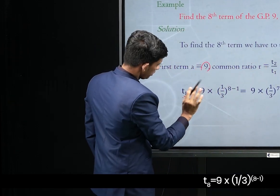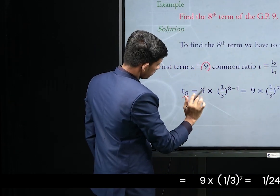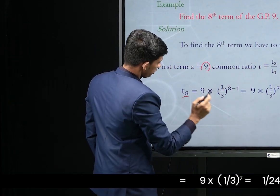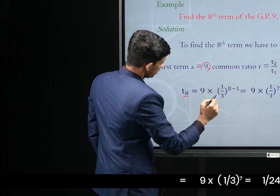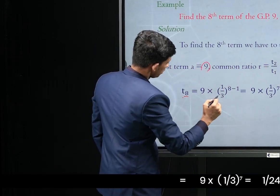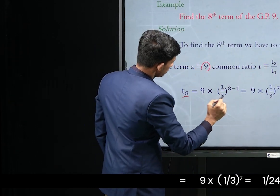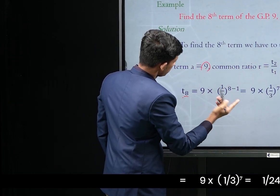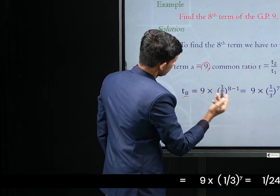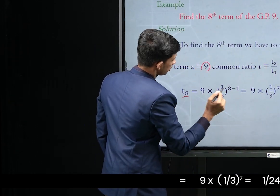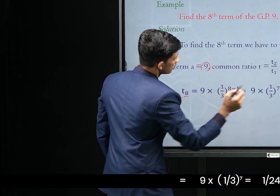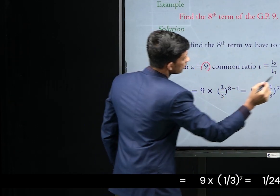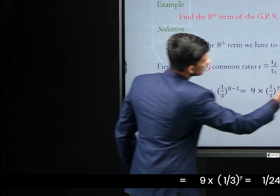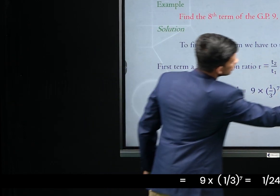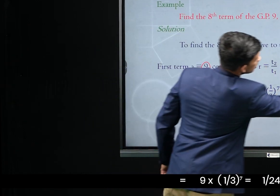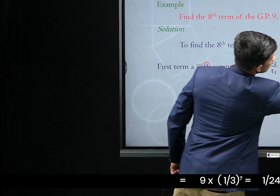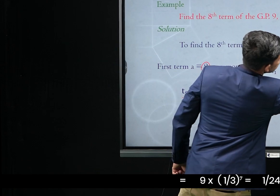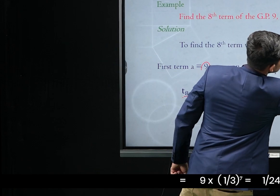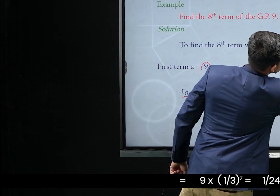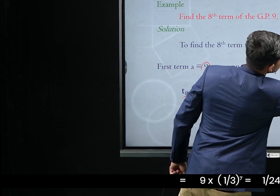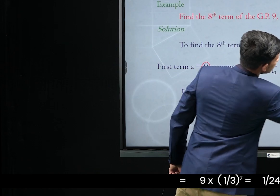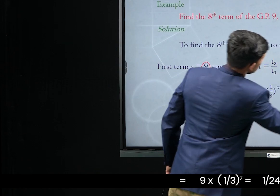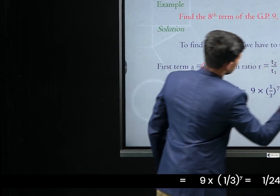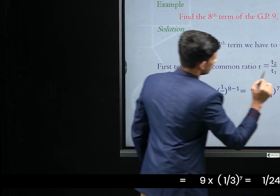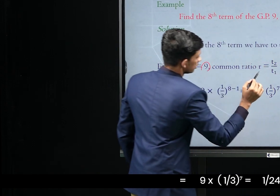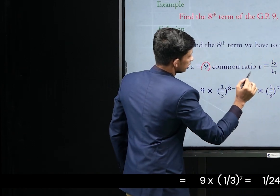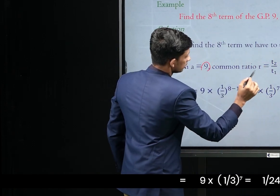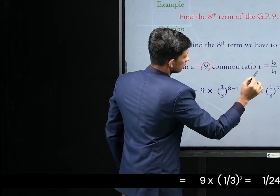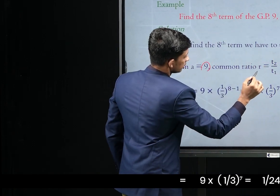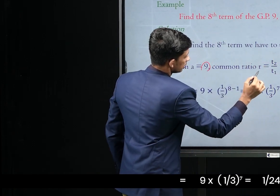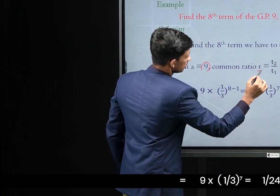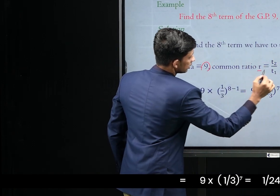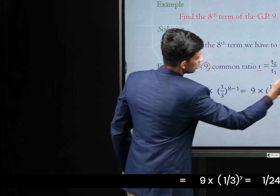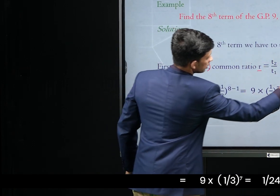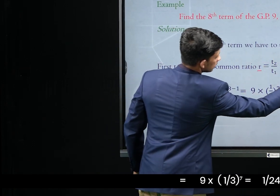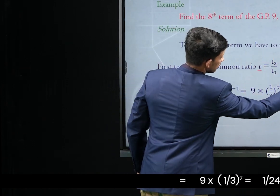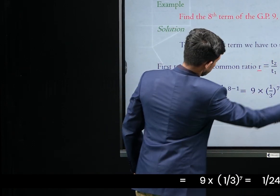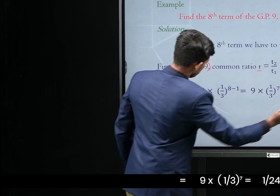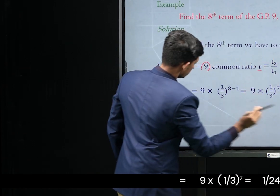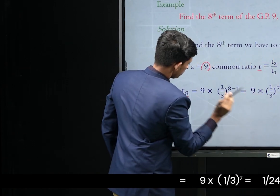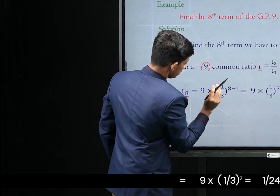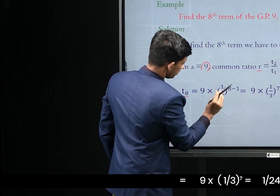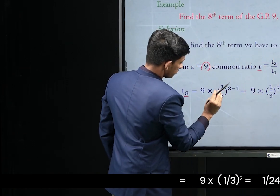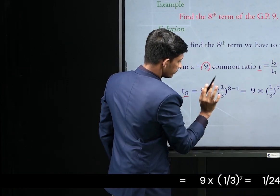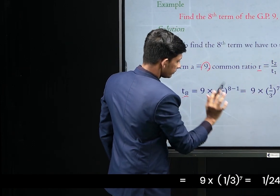Is equal to 9 into 1/3 power of 7 is equal to